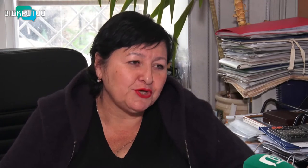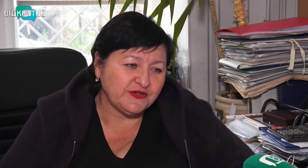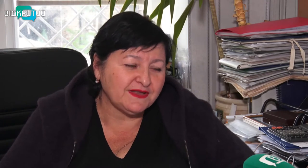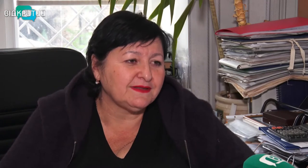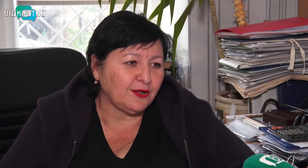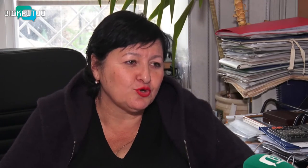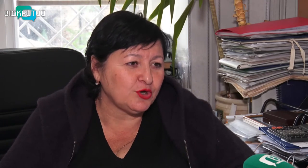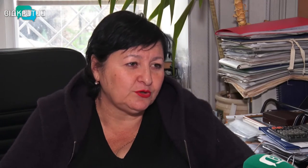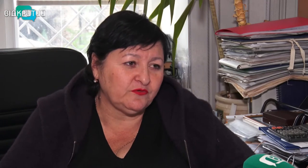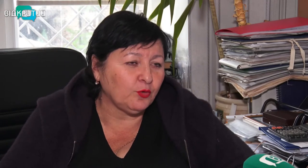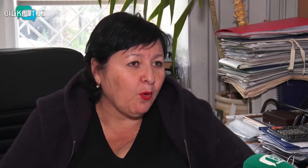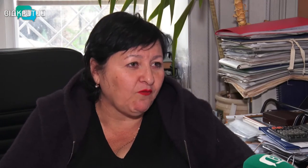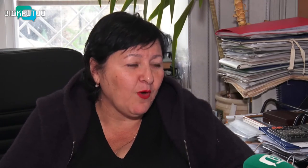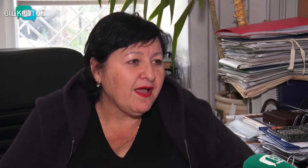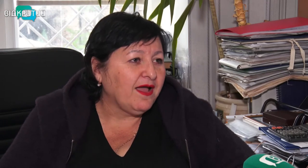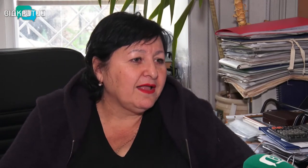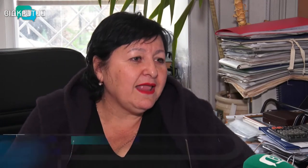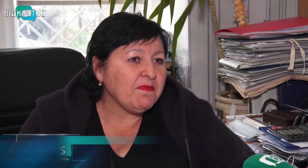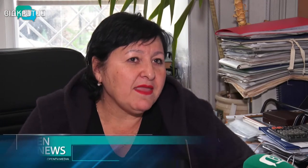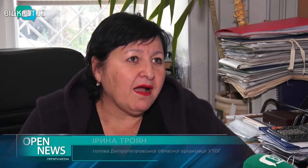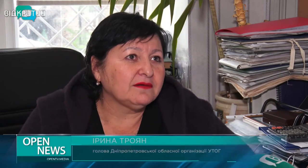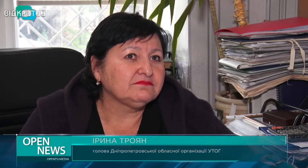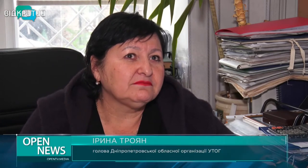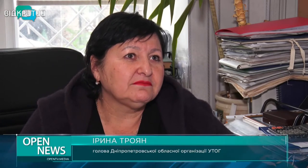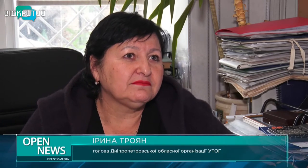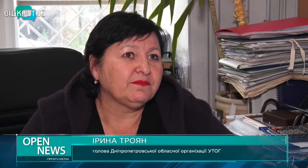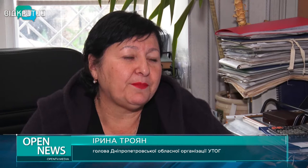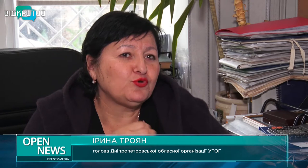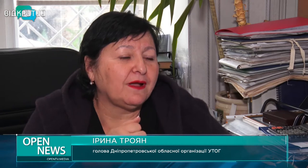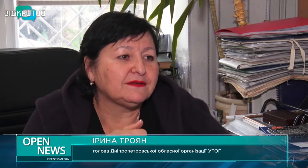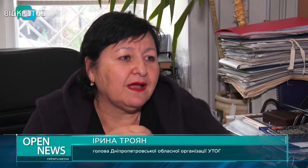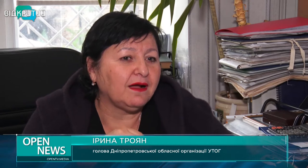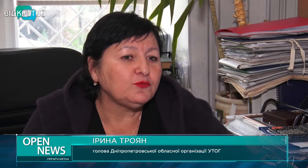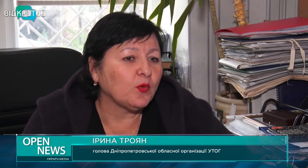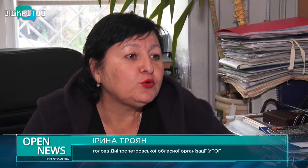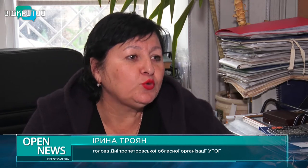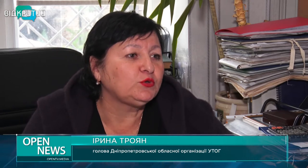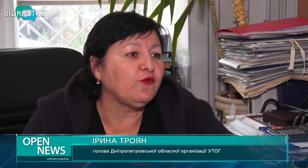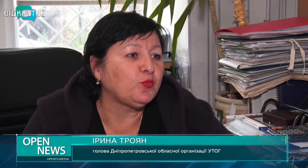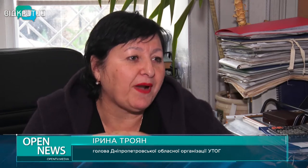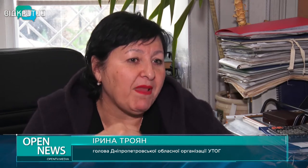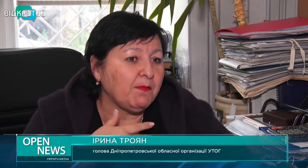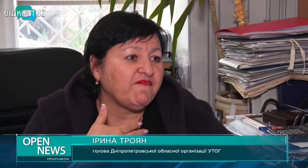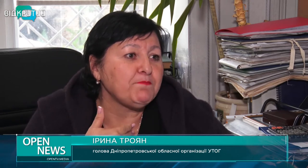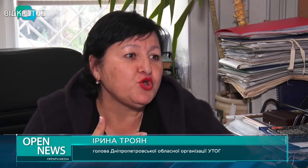человек знает жестовую мову. Для меня, получается, отсутствуют проблемы в